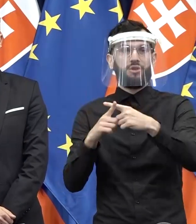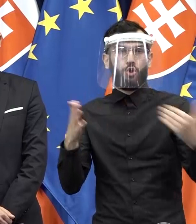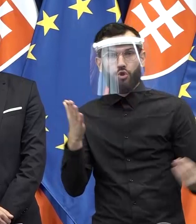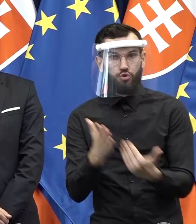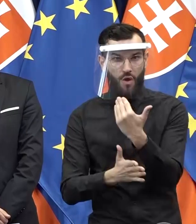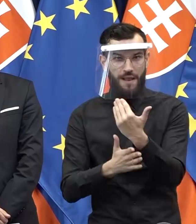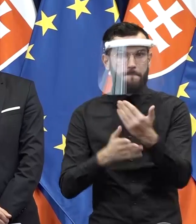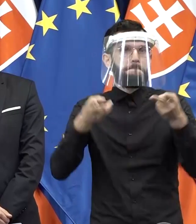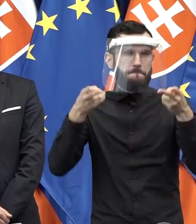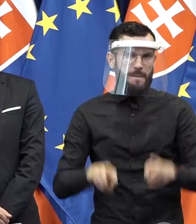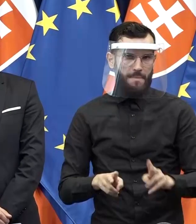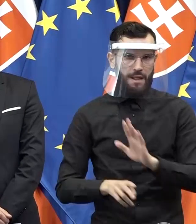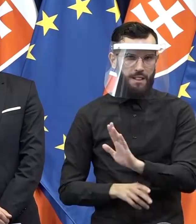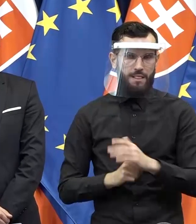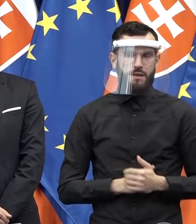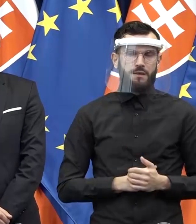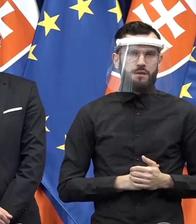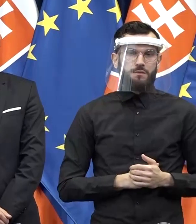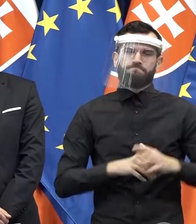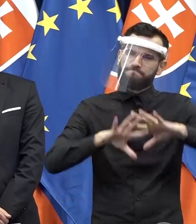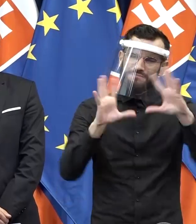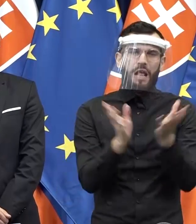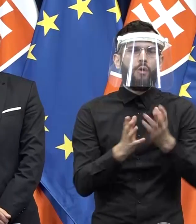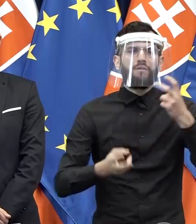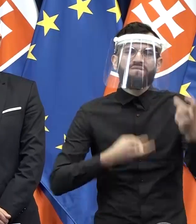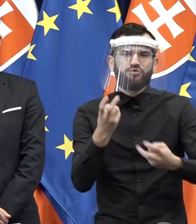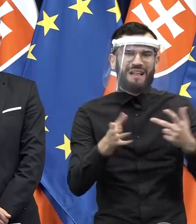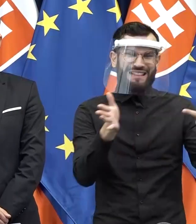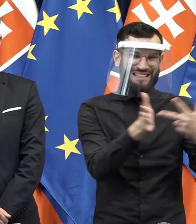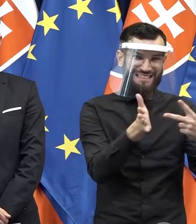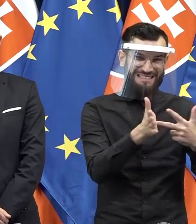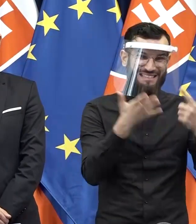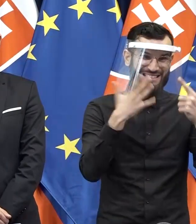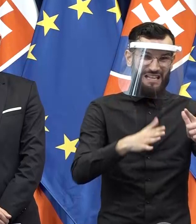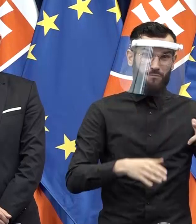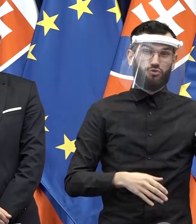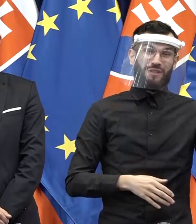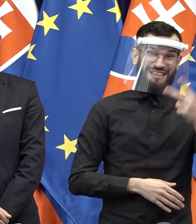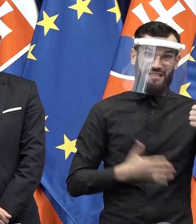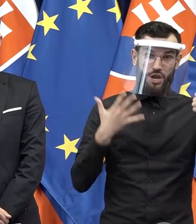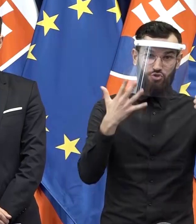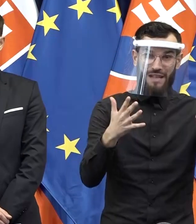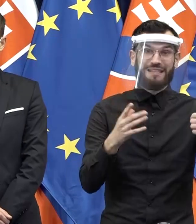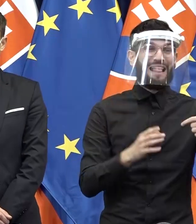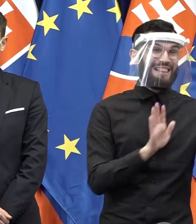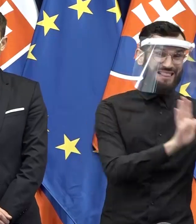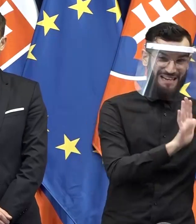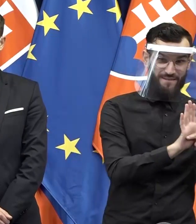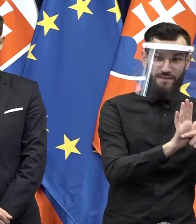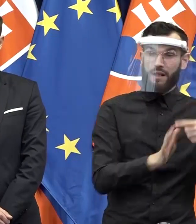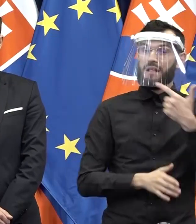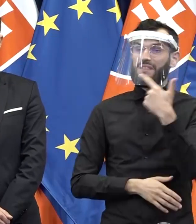prípadov. Celkový počet vyšetrených 3736 negatívnych a 204